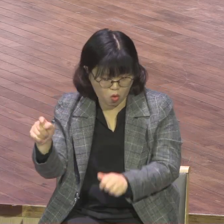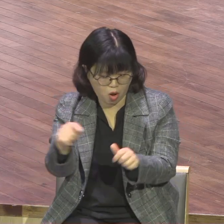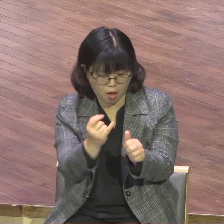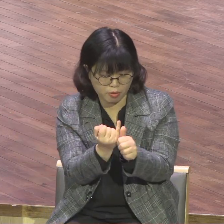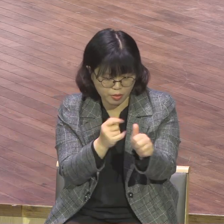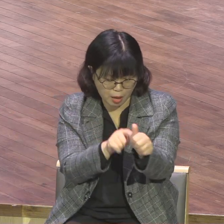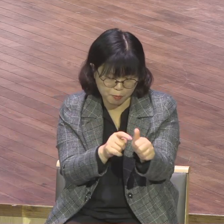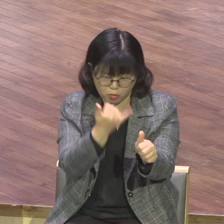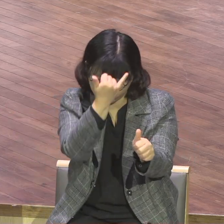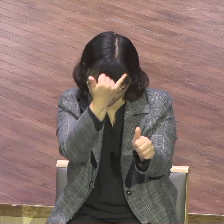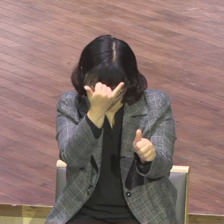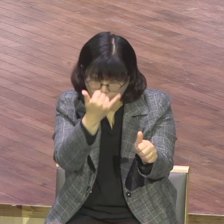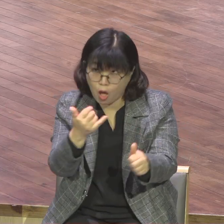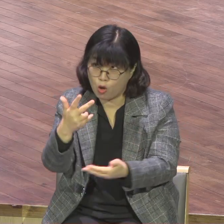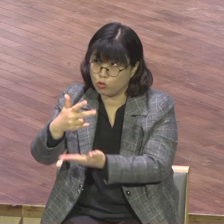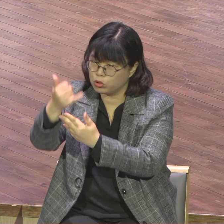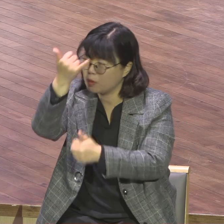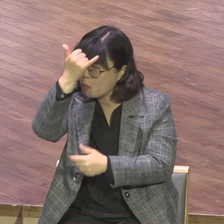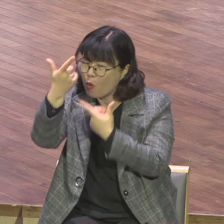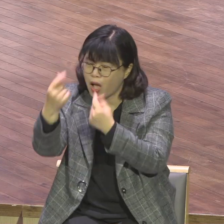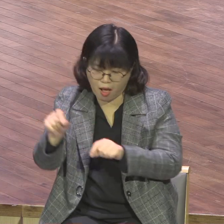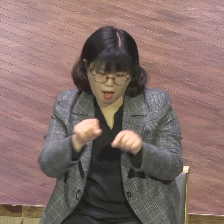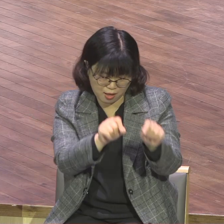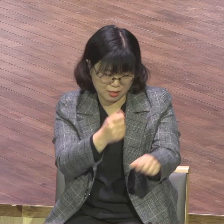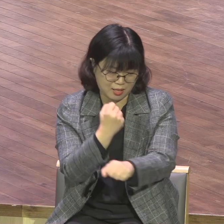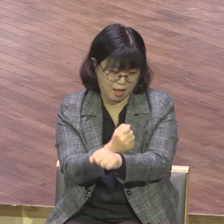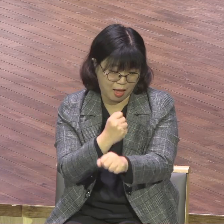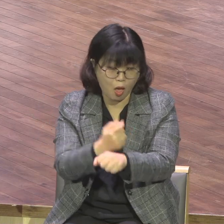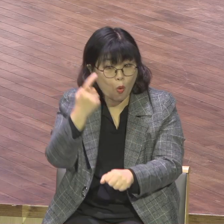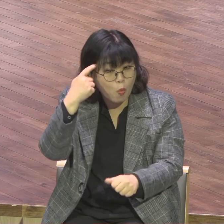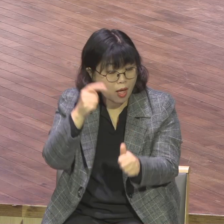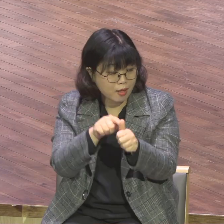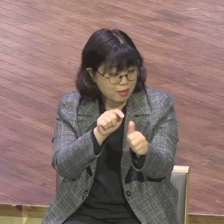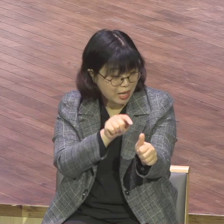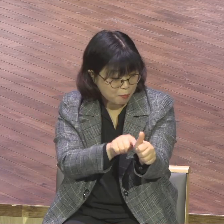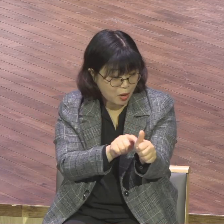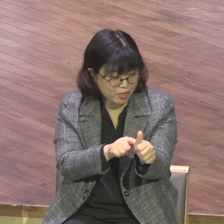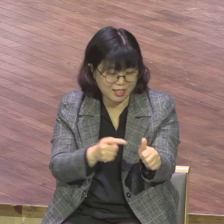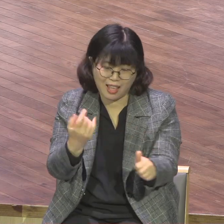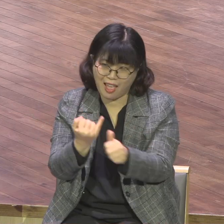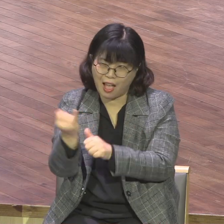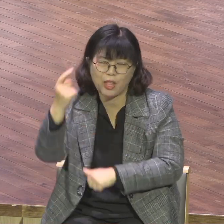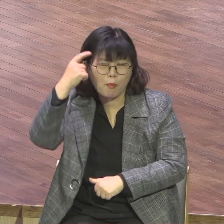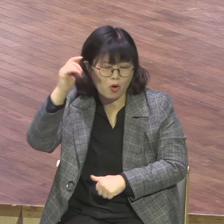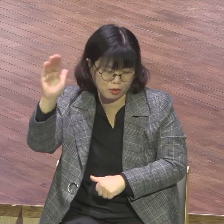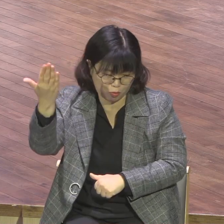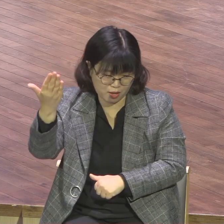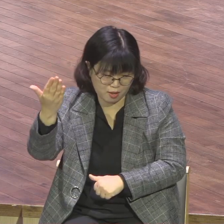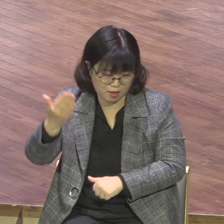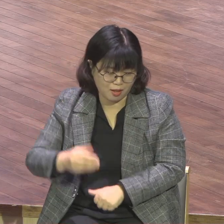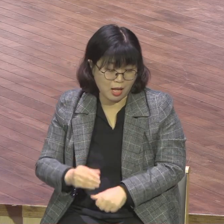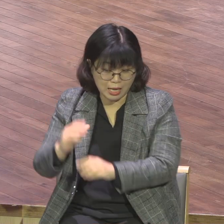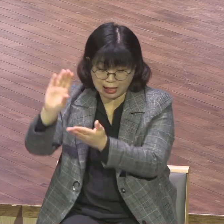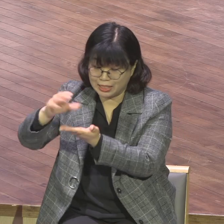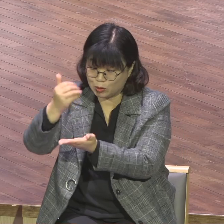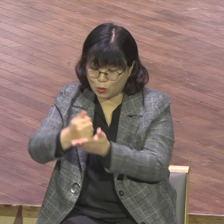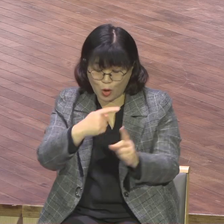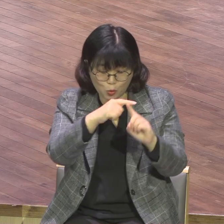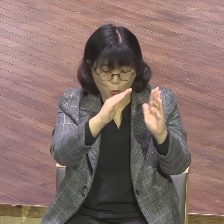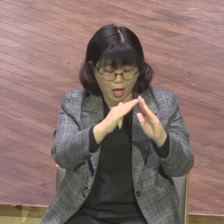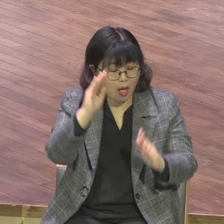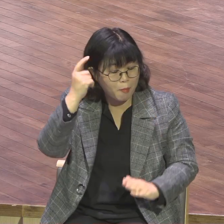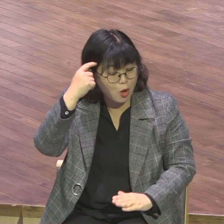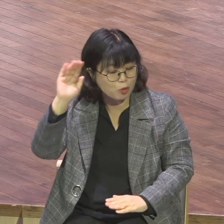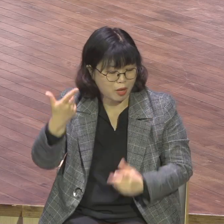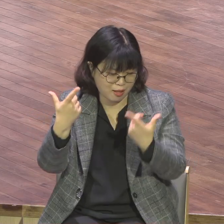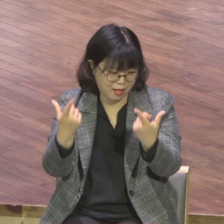남편에게 복종하기를 주께 하듯 하라. 이는 남편이 아내의 머리됨이 그리스도께서 교회의 머리됨과 같음이니